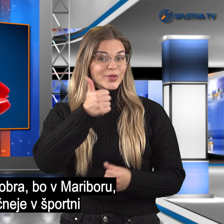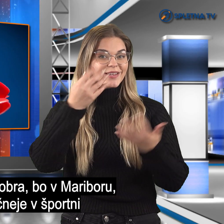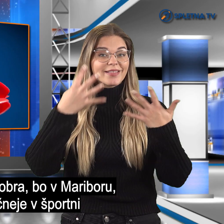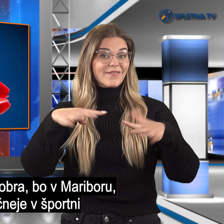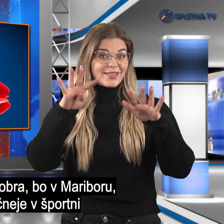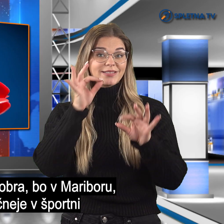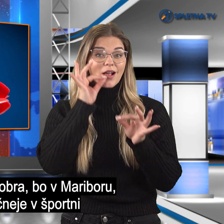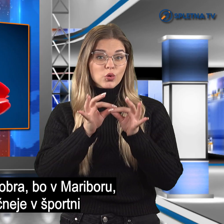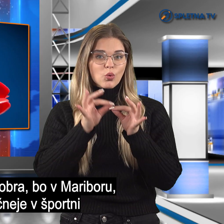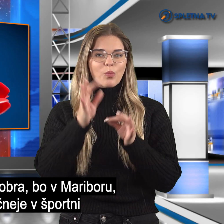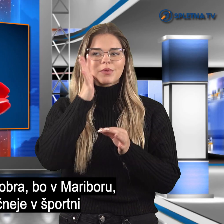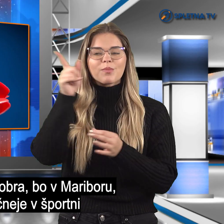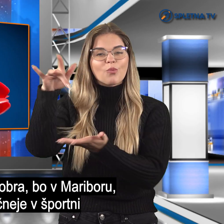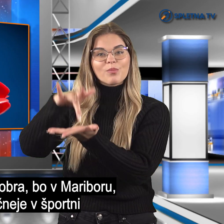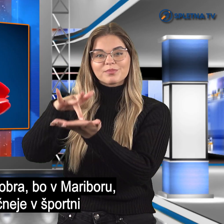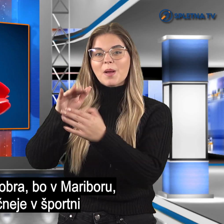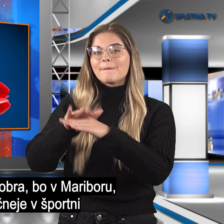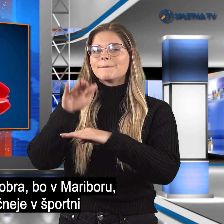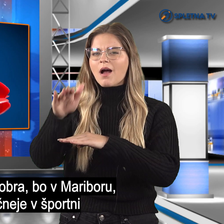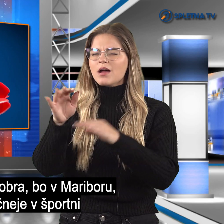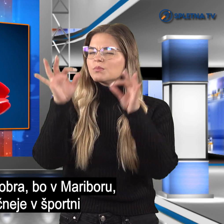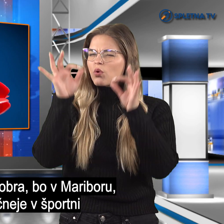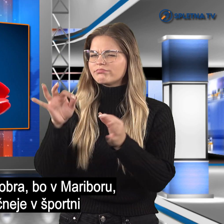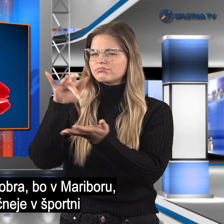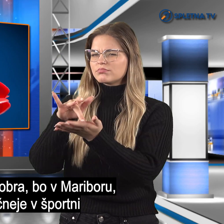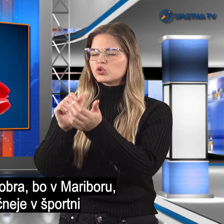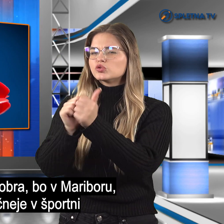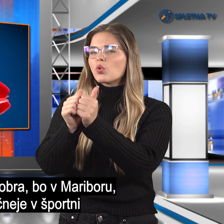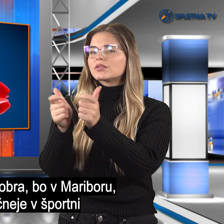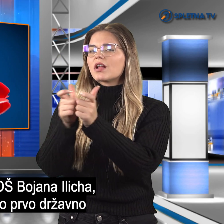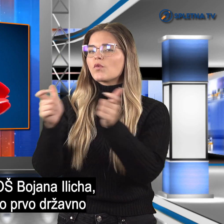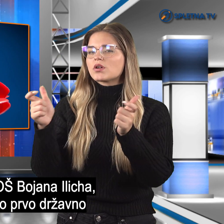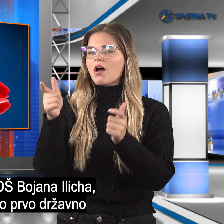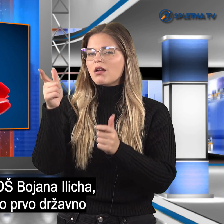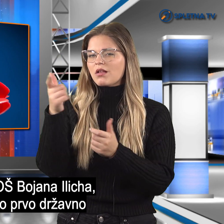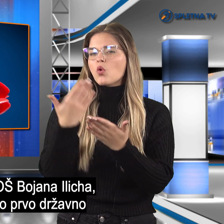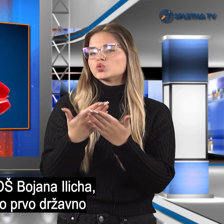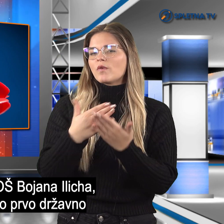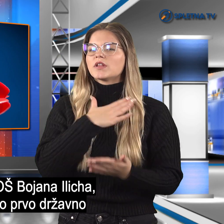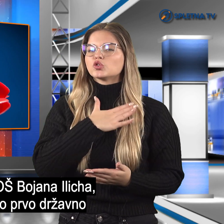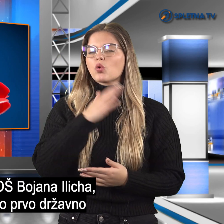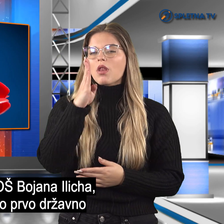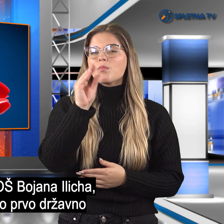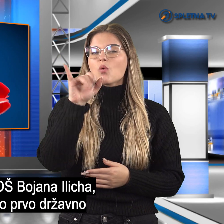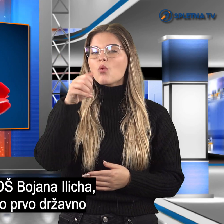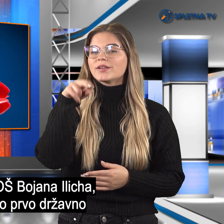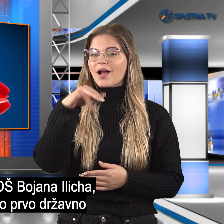Jutri, 19. oktobra, bo v Mariboru, natančneje v športni dvorani OŠ Bojana Ilića, potekalo